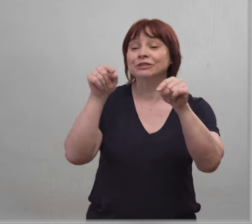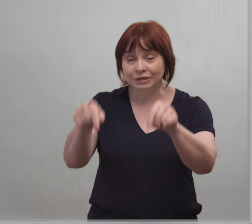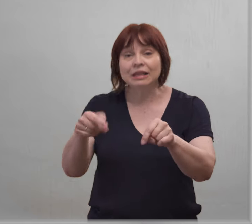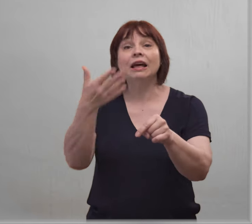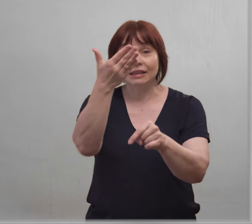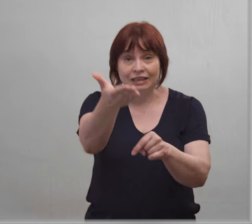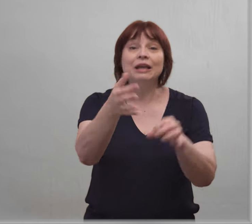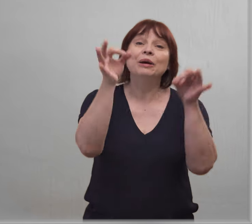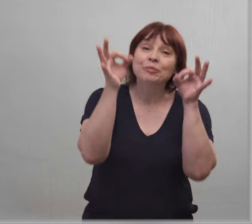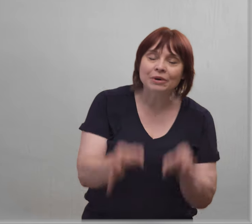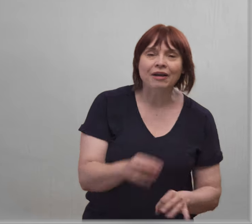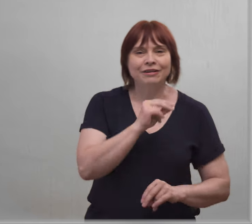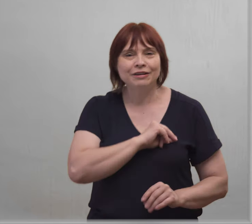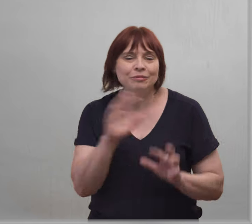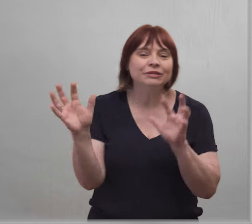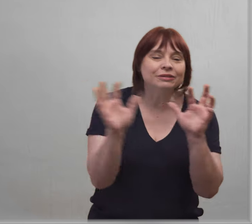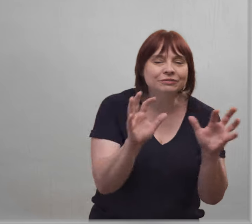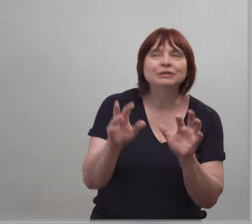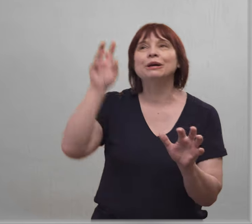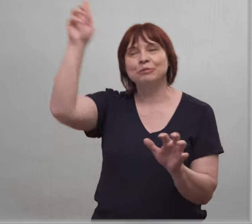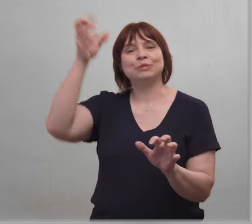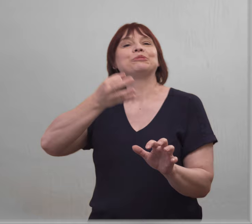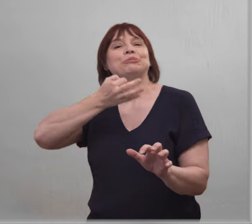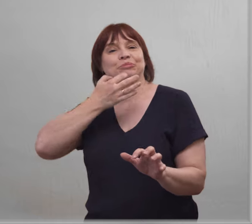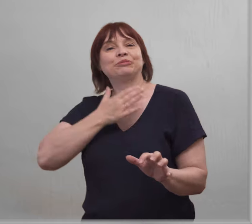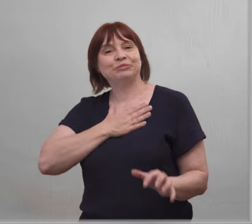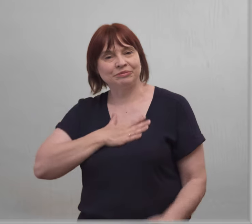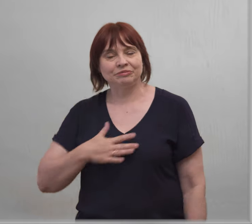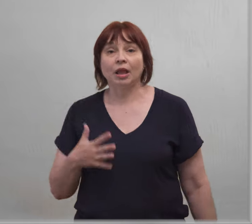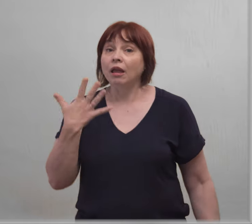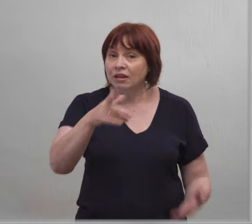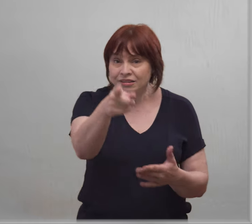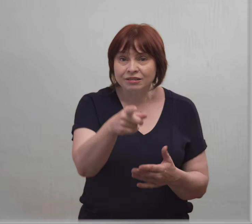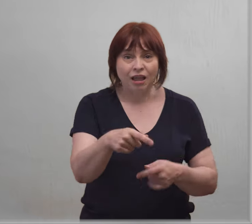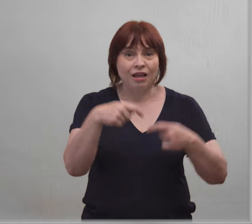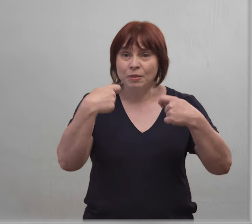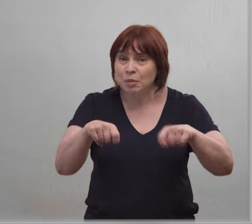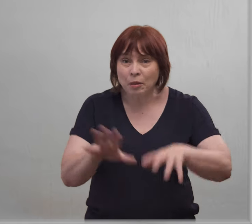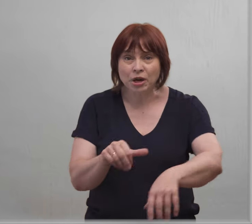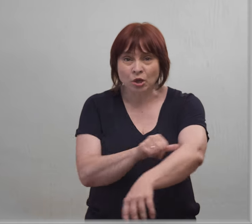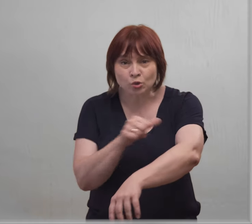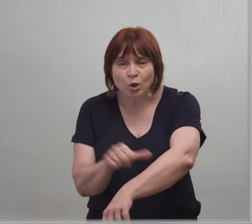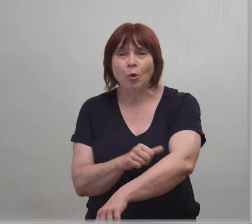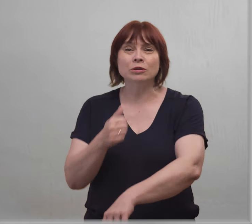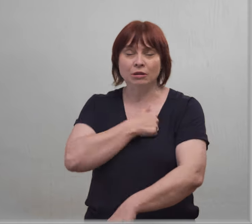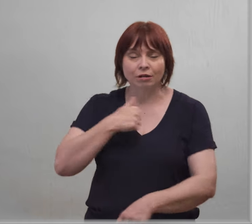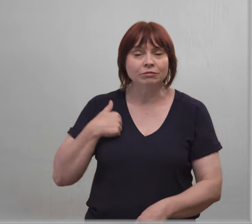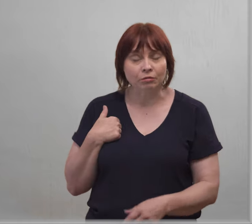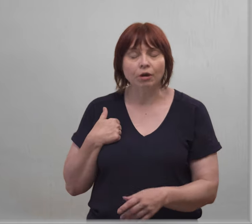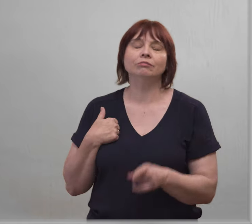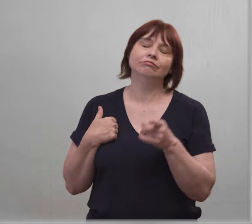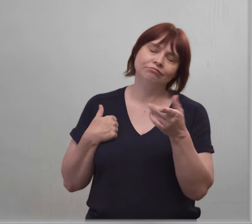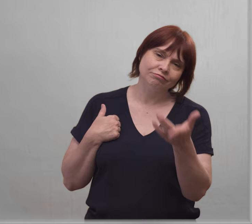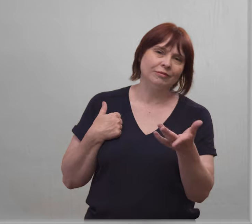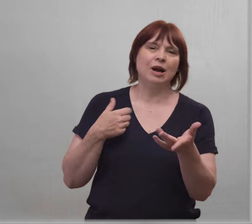это, конечно, праведный, благочестивый труд. Если мы не занимаемся там наркотиками, алкоголем, еще какими-то вещами. Но праведный